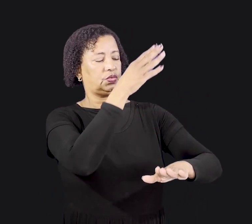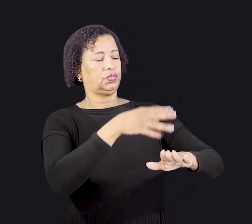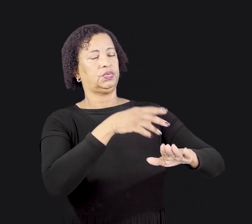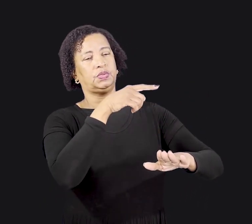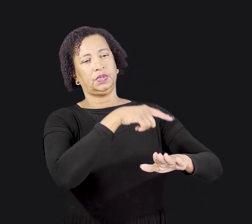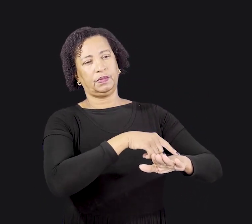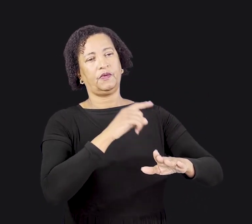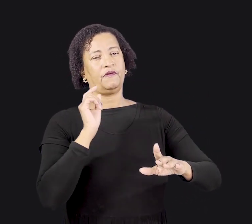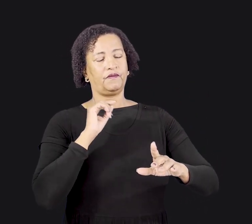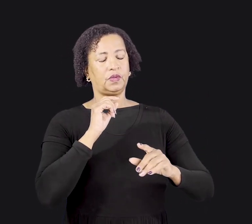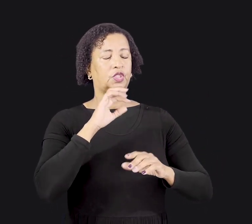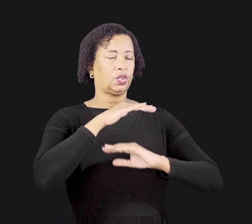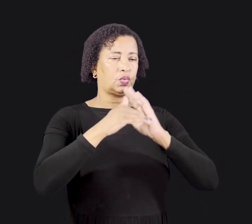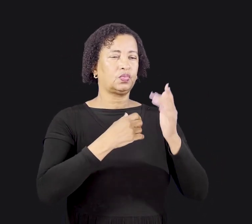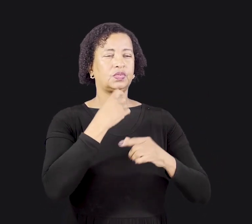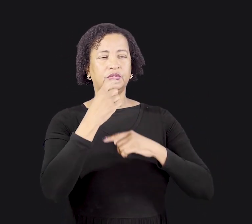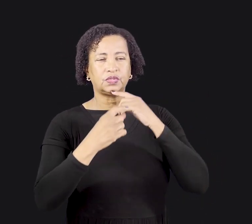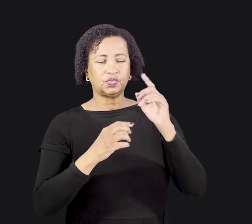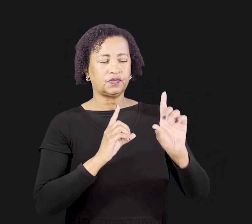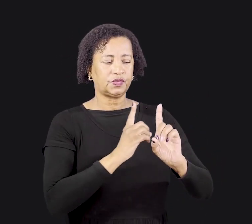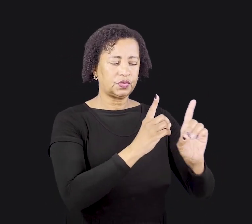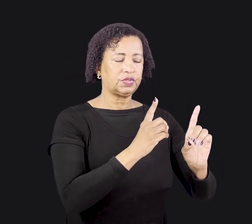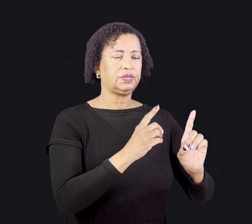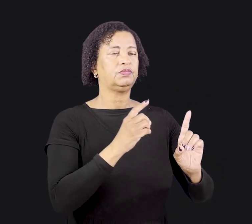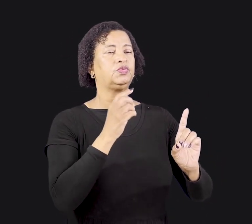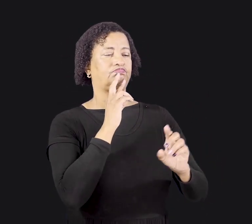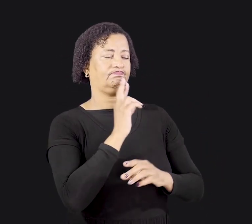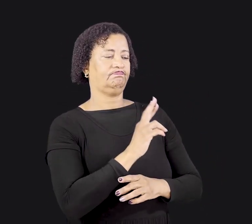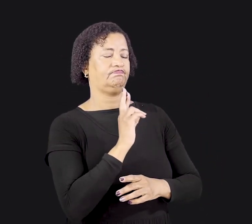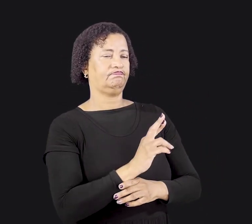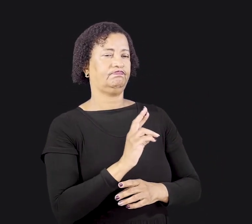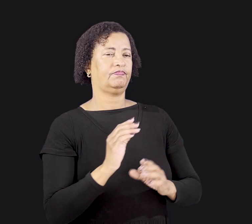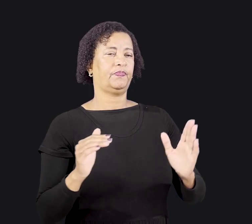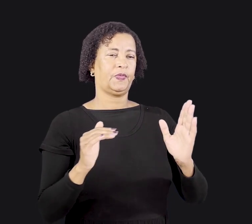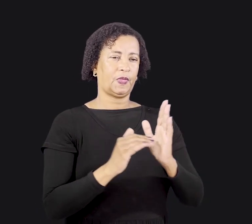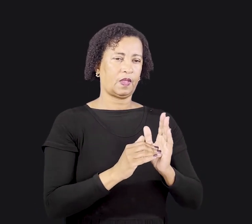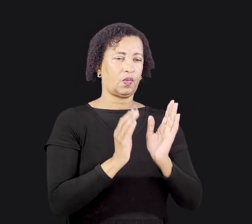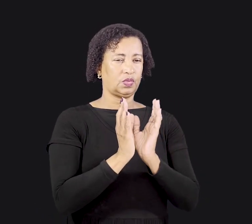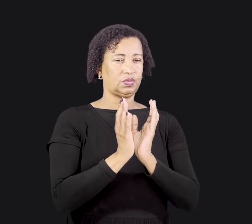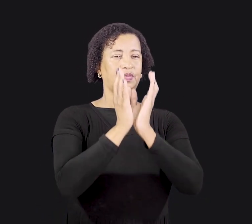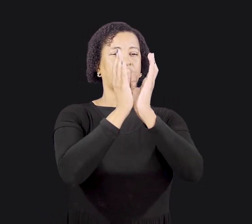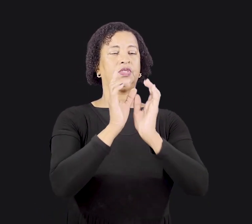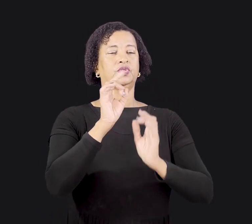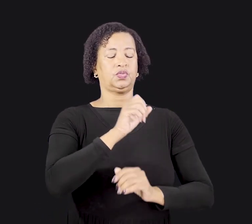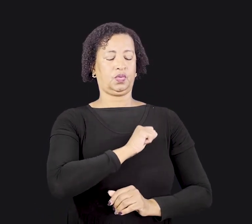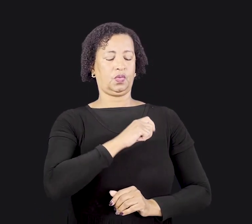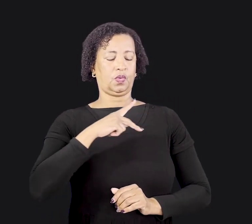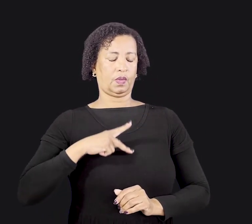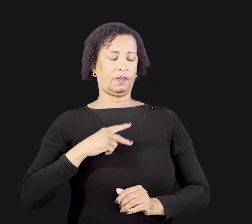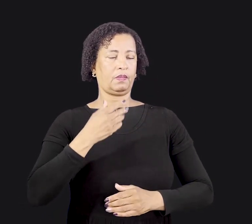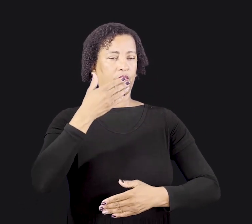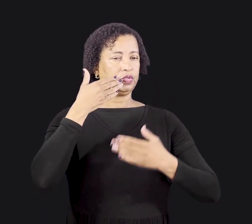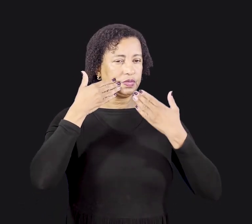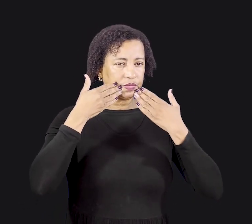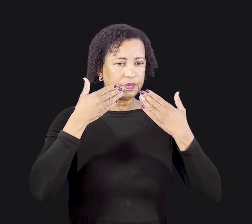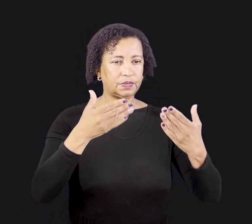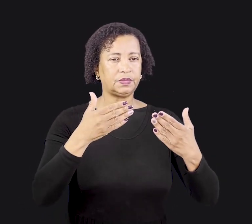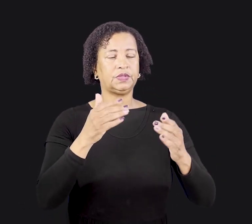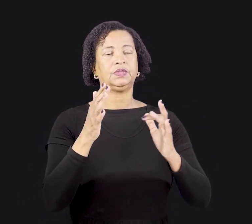as dúvidas dos discípulos. Na última Santa Ceia, só os apóstolos estavam presentes. Jesus pregou seu